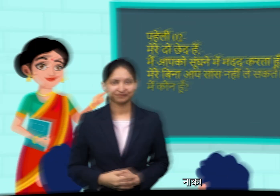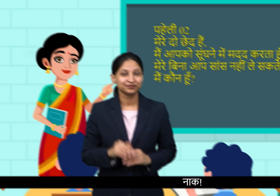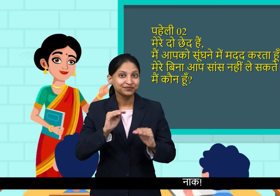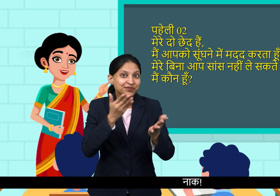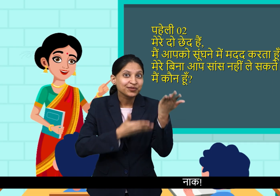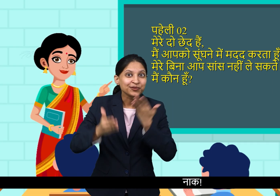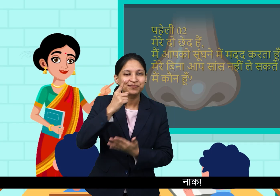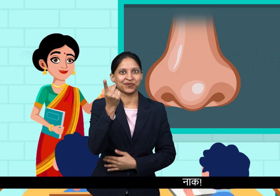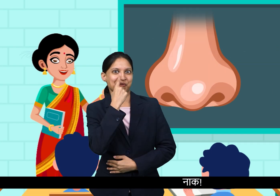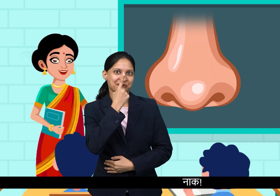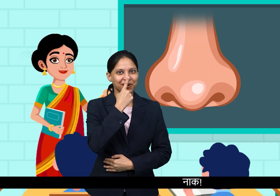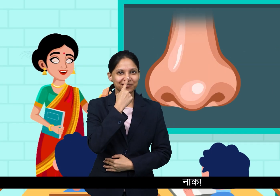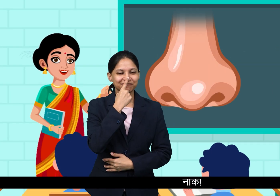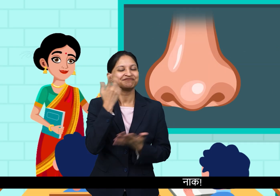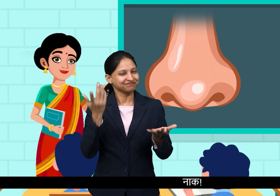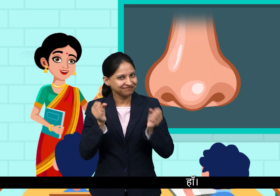नाक।